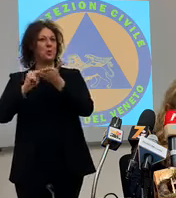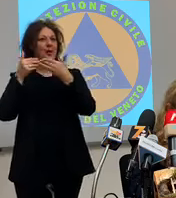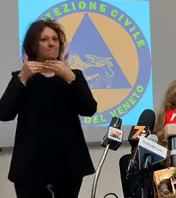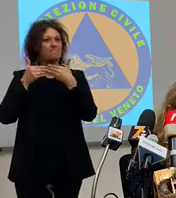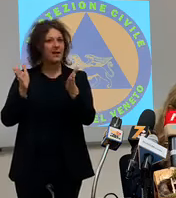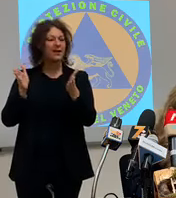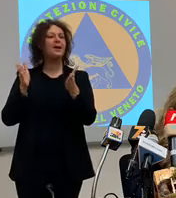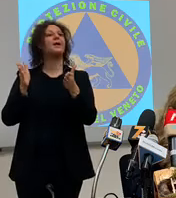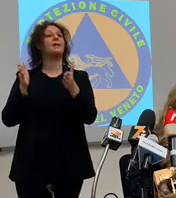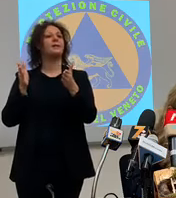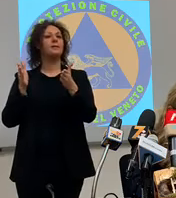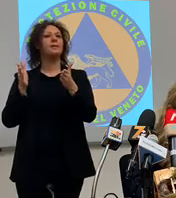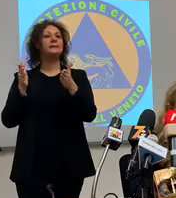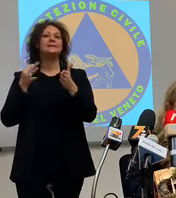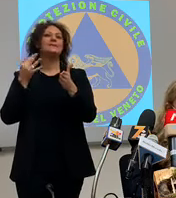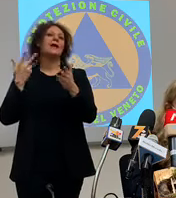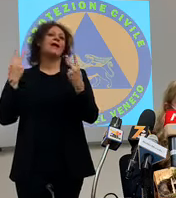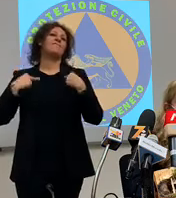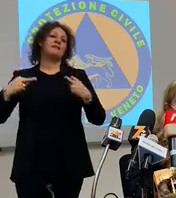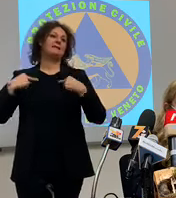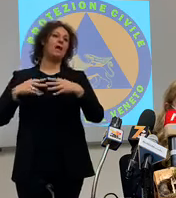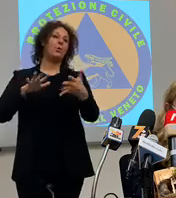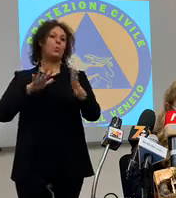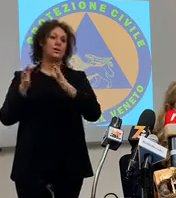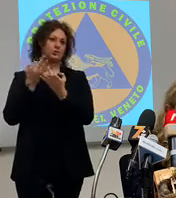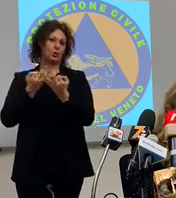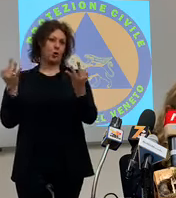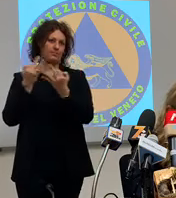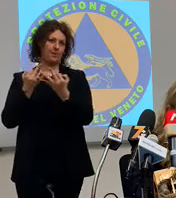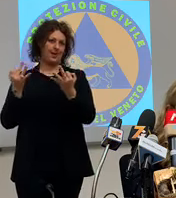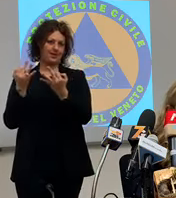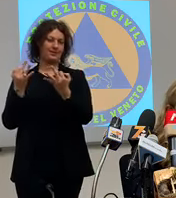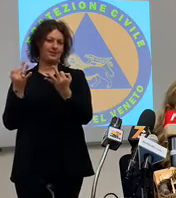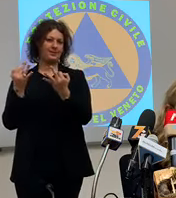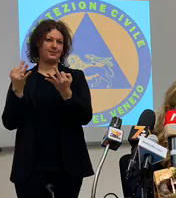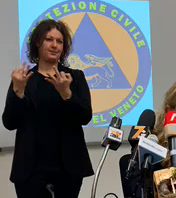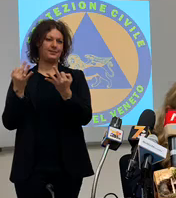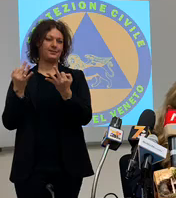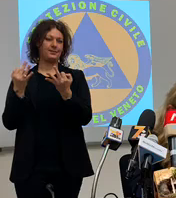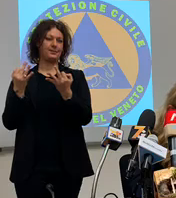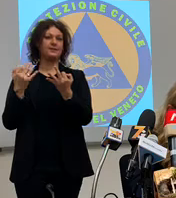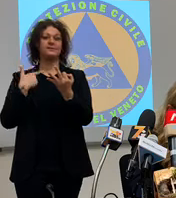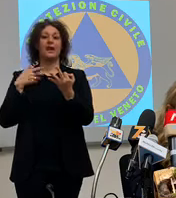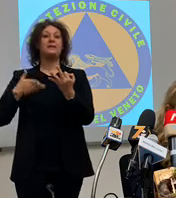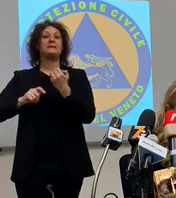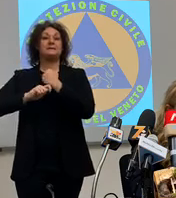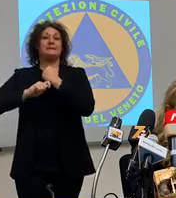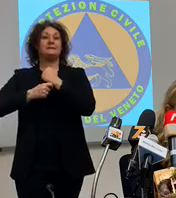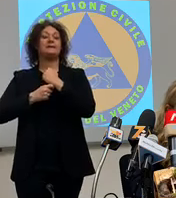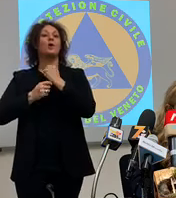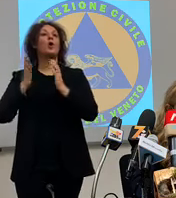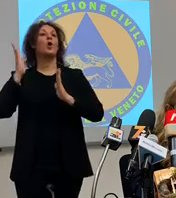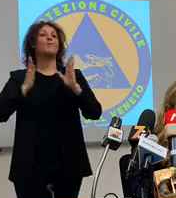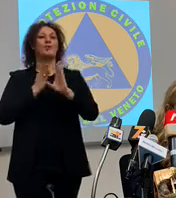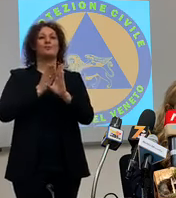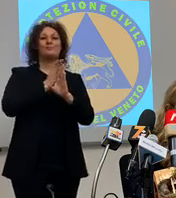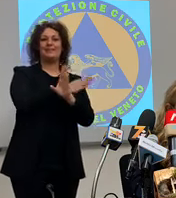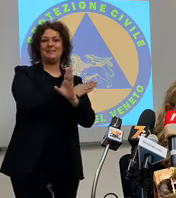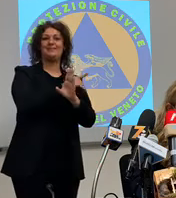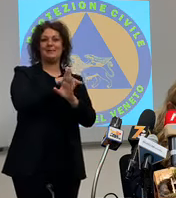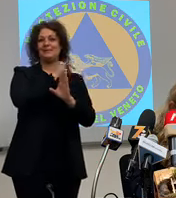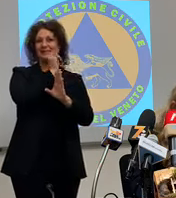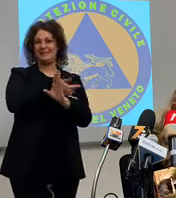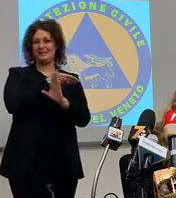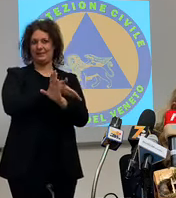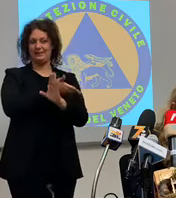una diciamo vita Quasi normale quindi non ci sono delle restrizioni che invece abbiamo riscontrato Nella